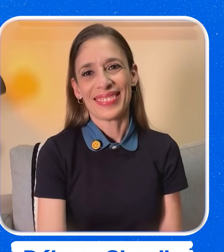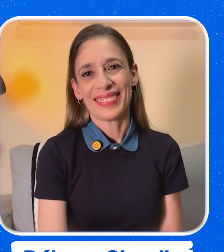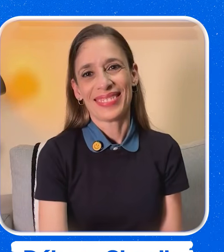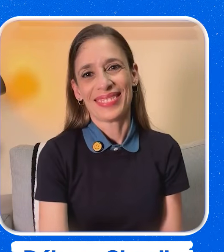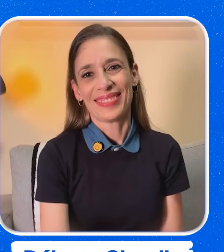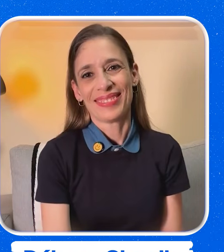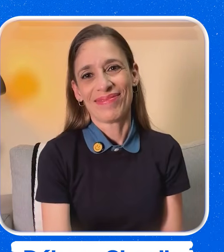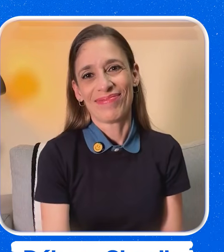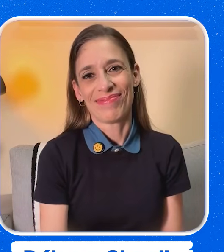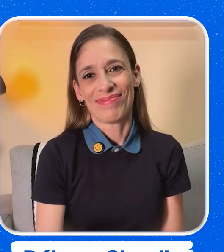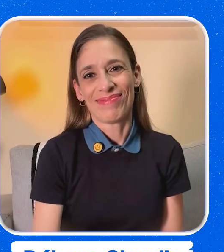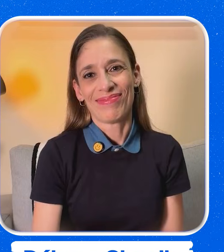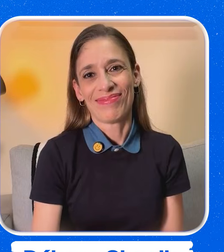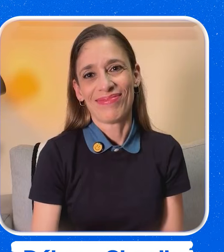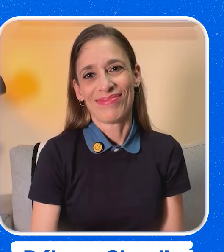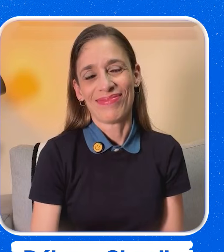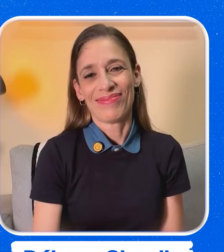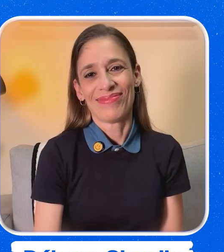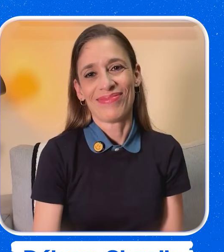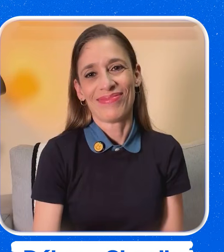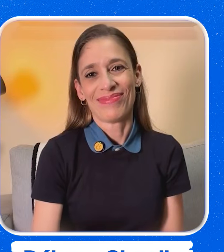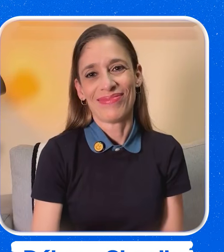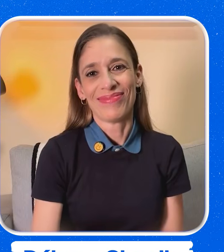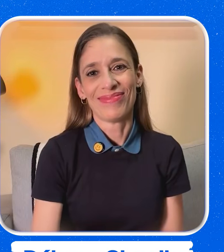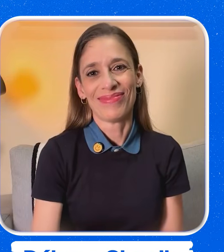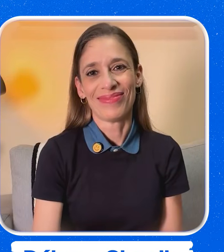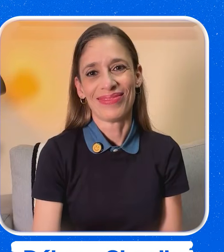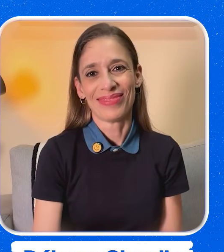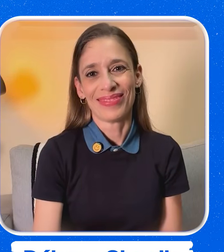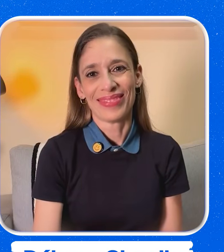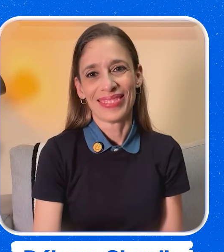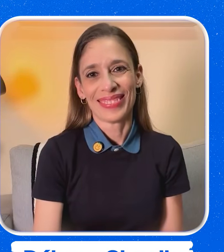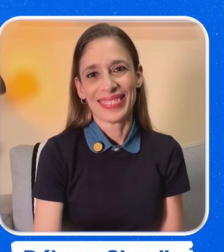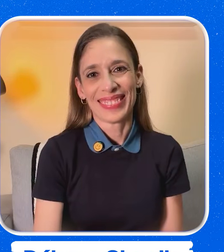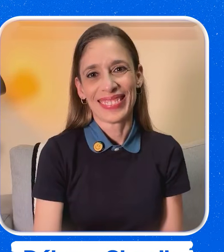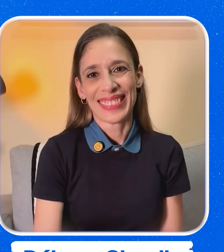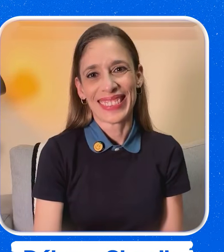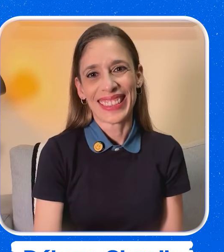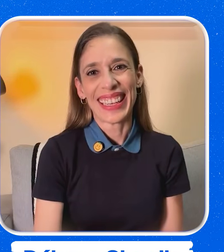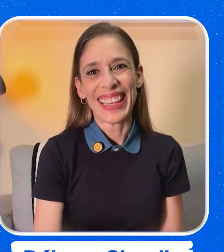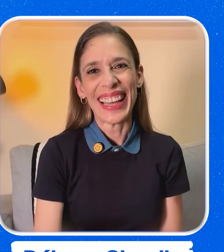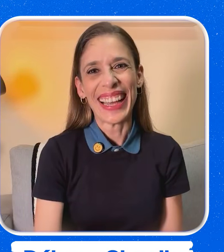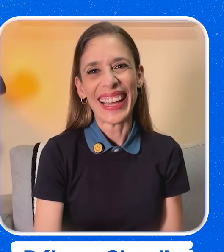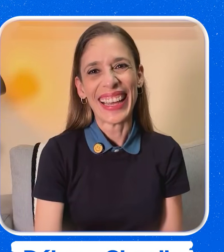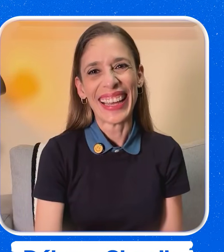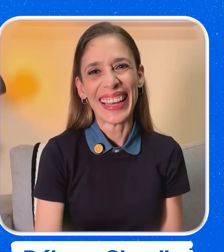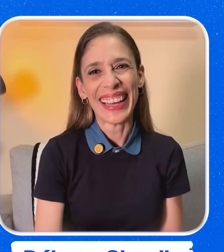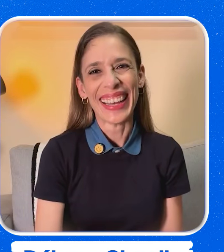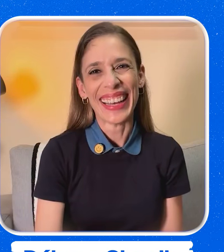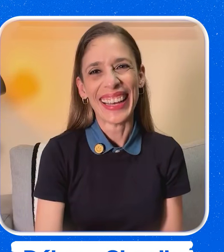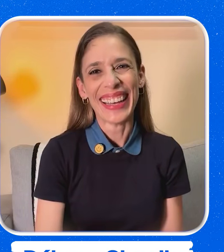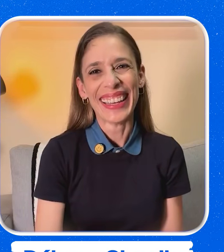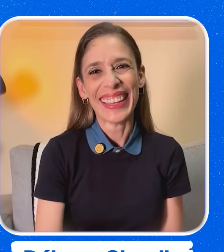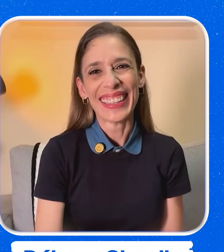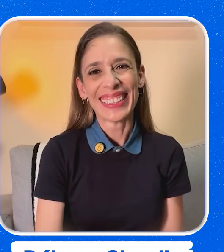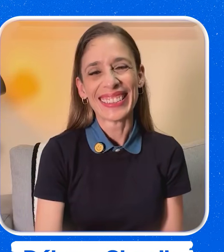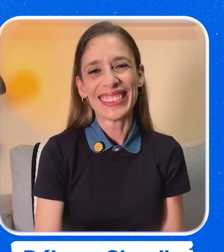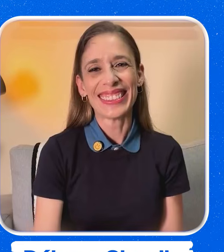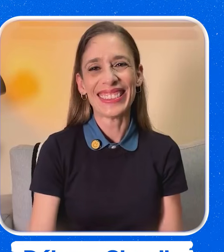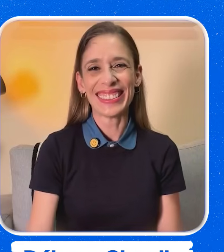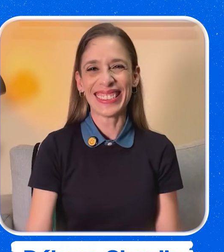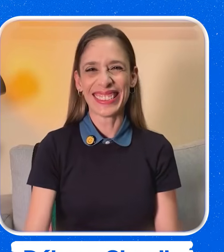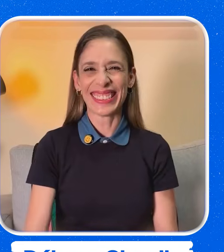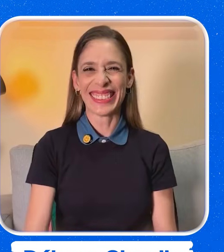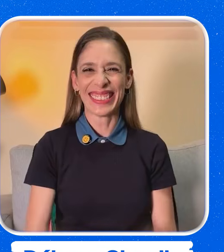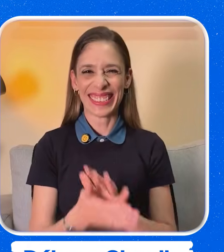é uma profissional que eu admiro muito, sempre nervosa para conversar, porque ela é muito especial para